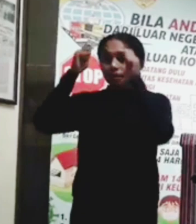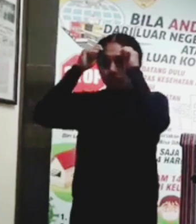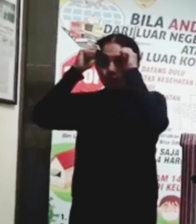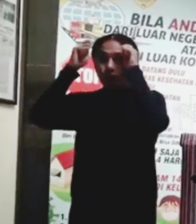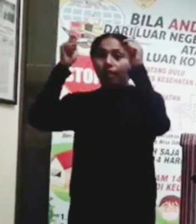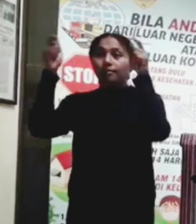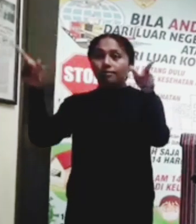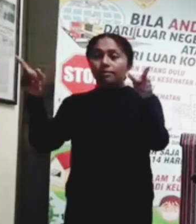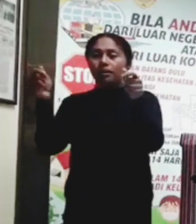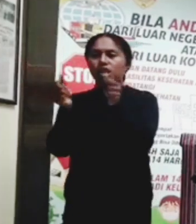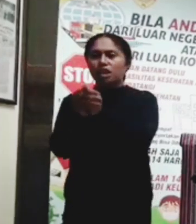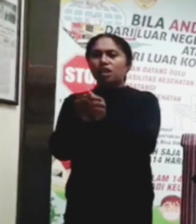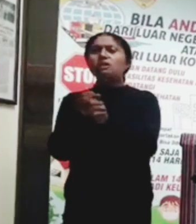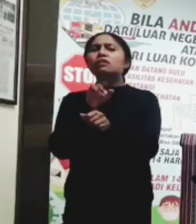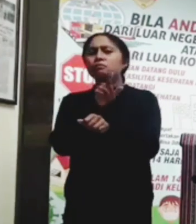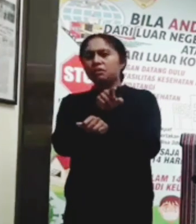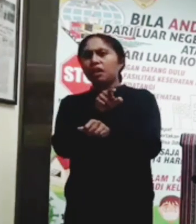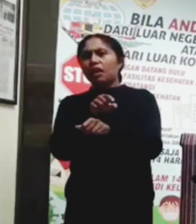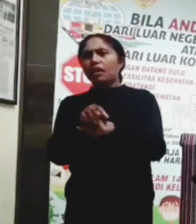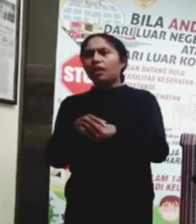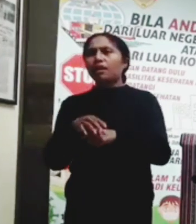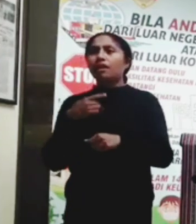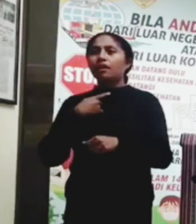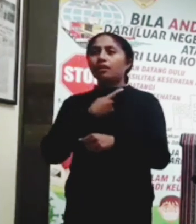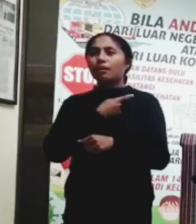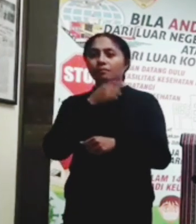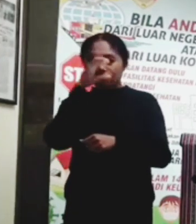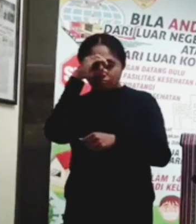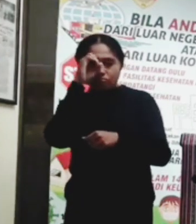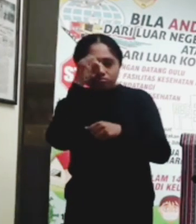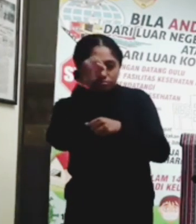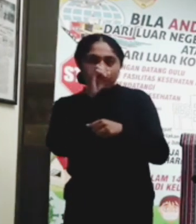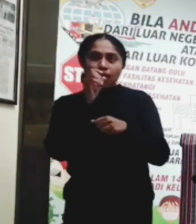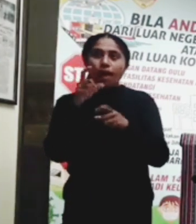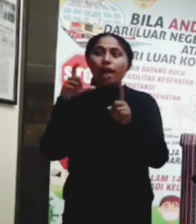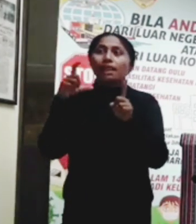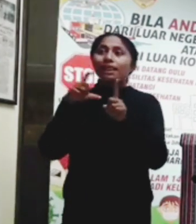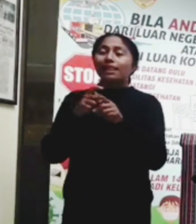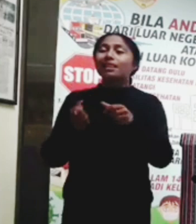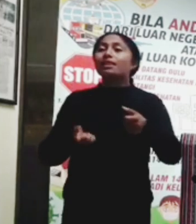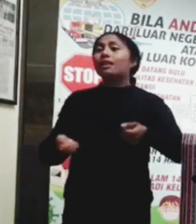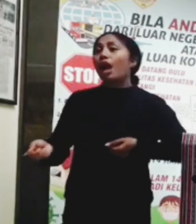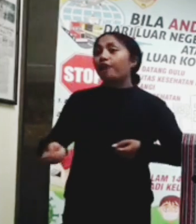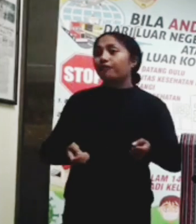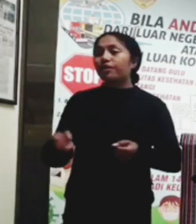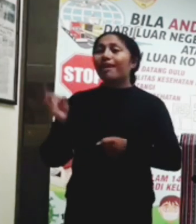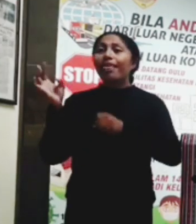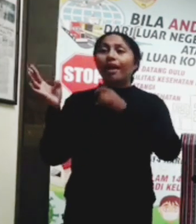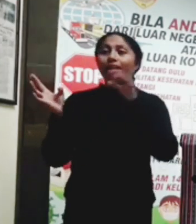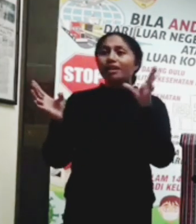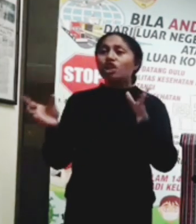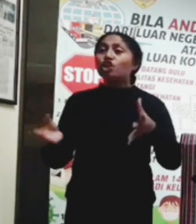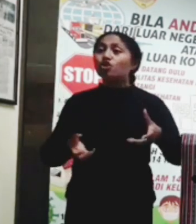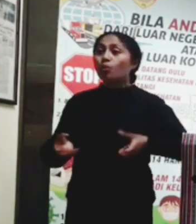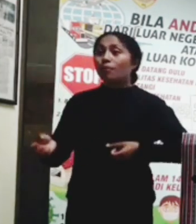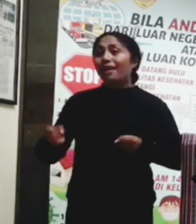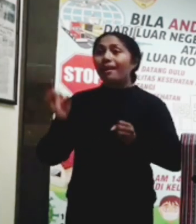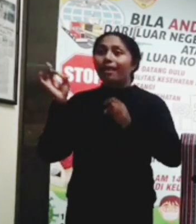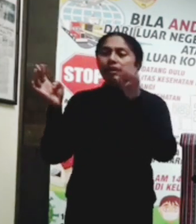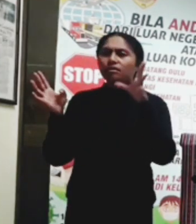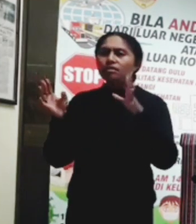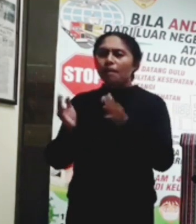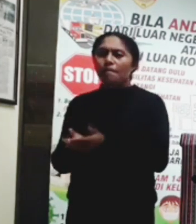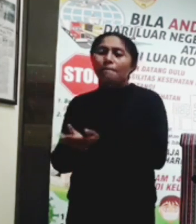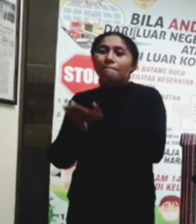dengan demikian kita masih menelusuri driver lain yang membawa sejumlah orang